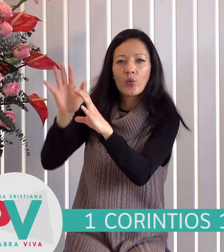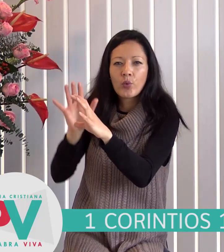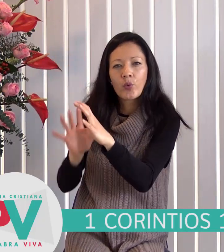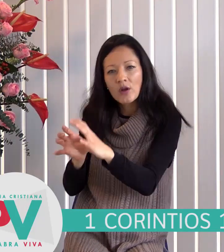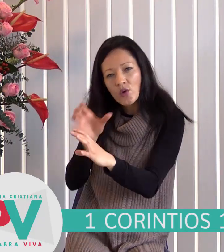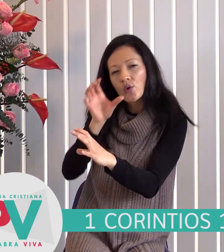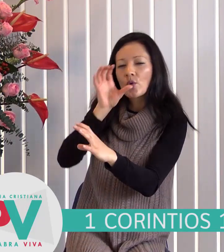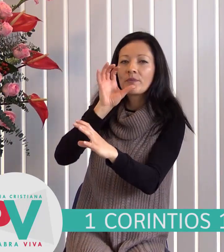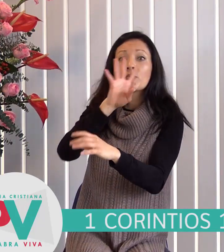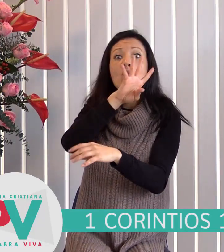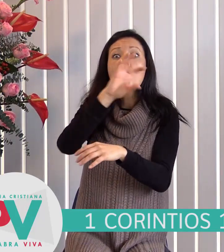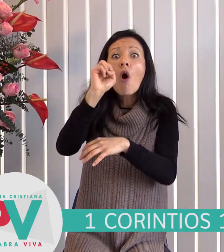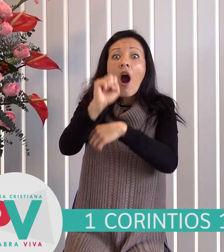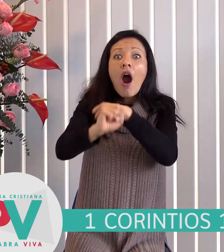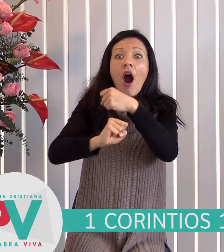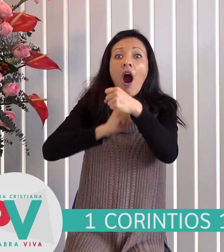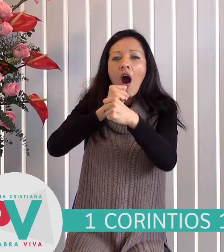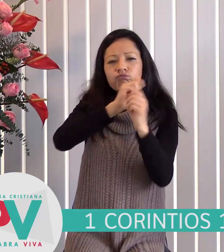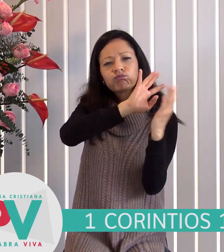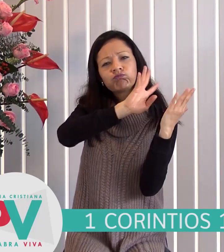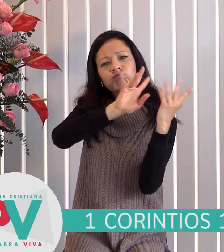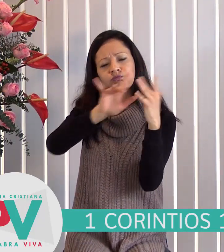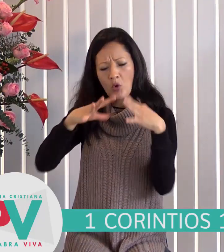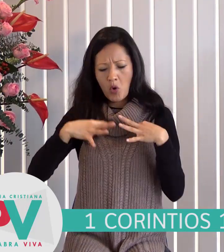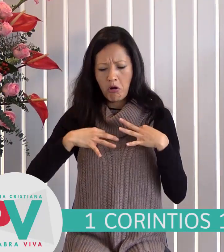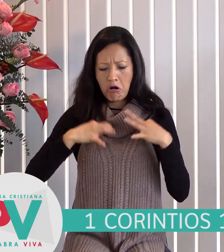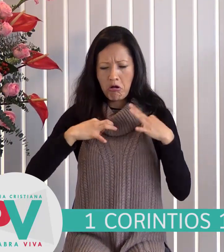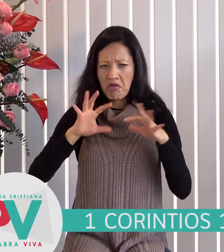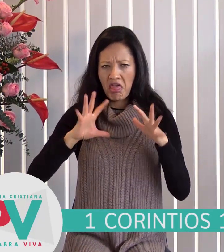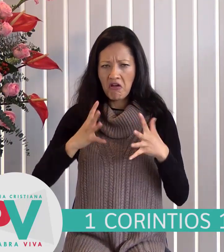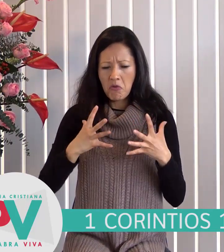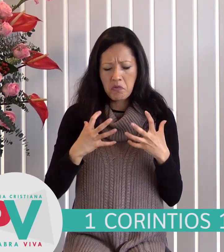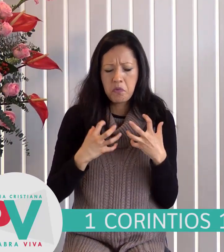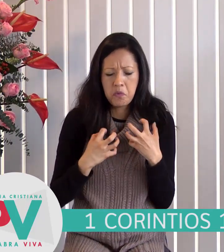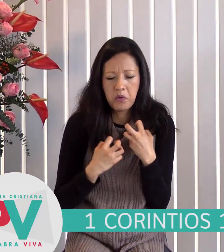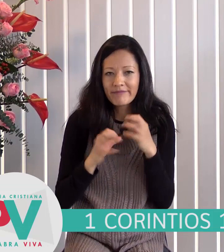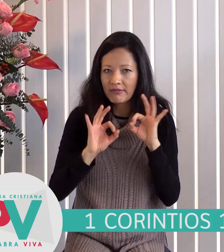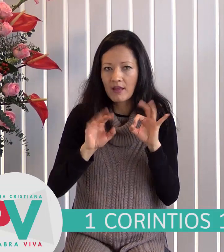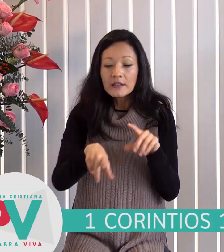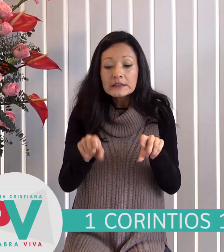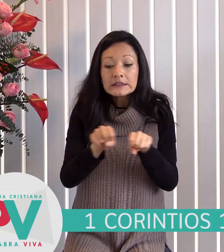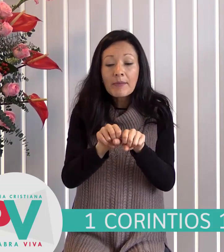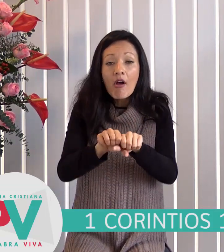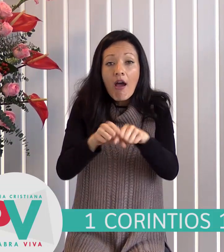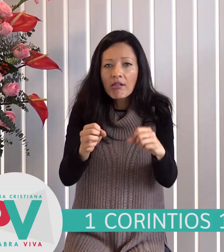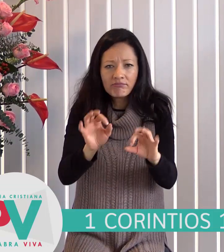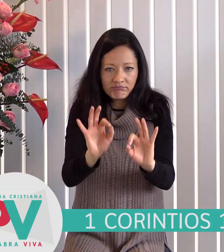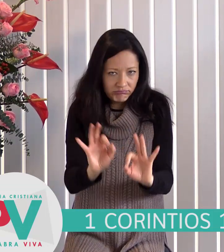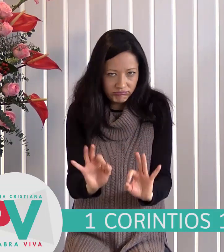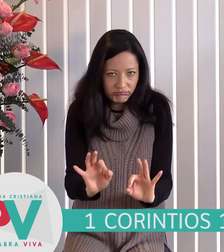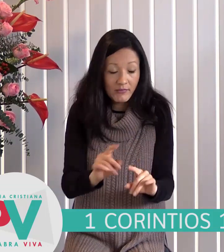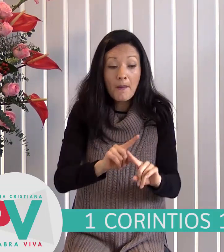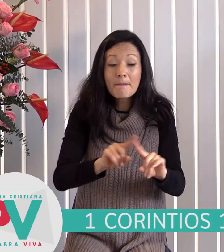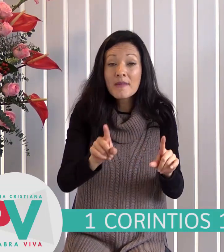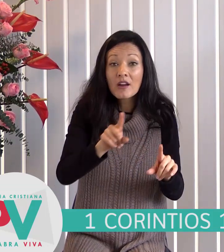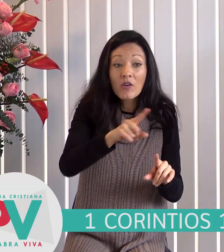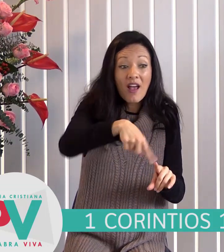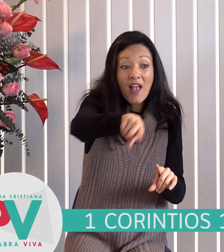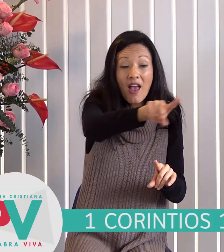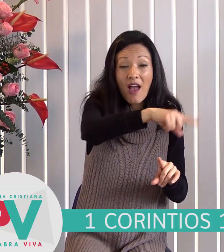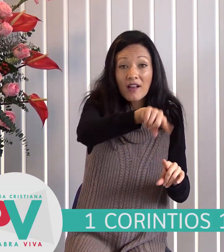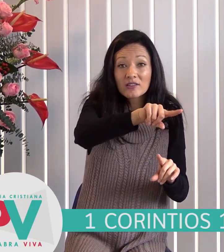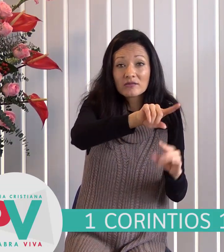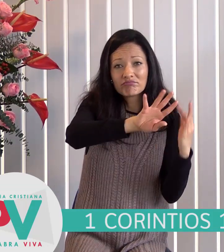su ropa no envejeció, ni sus zapatos se dañaron. Dice, pero de los más de